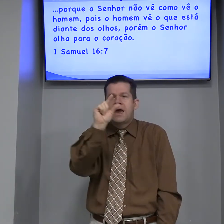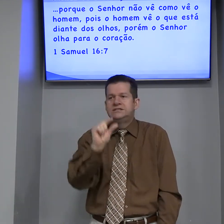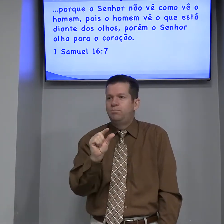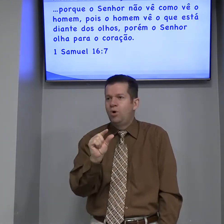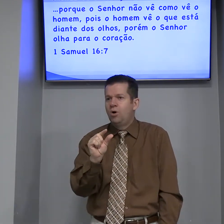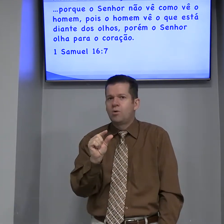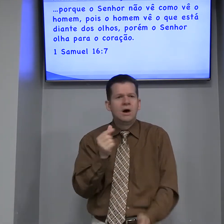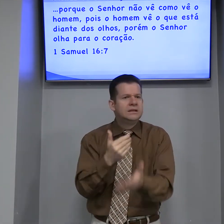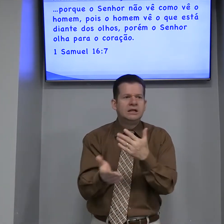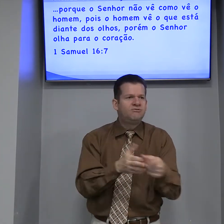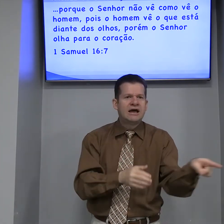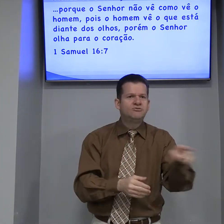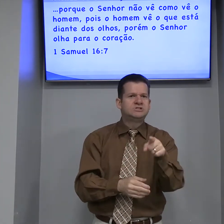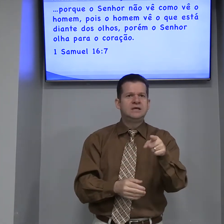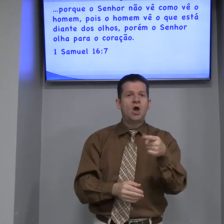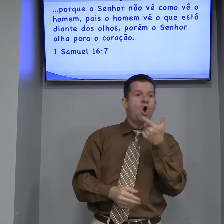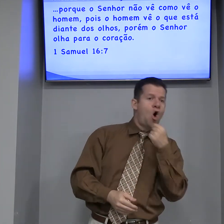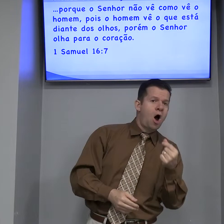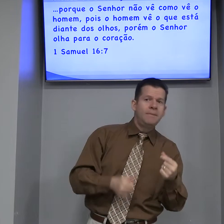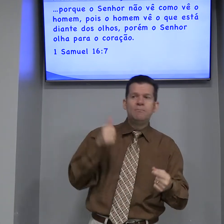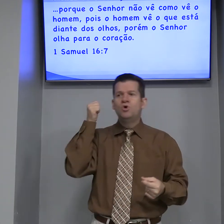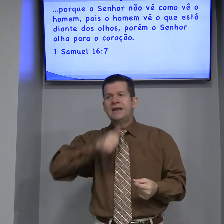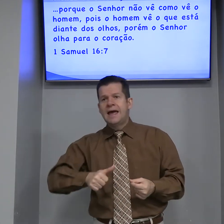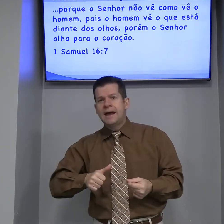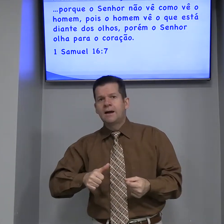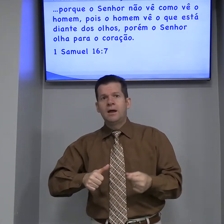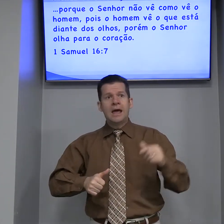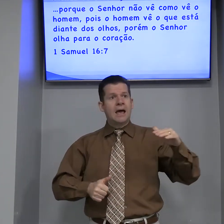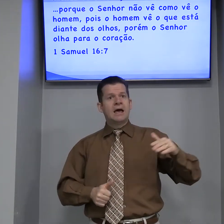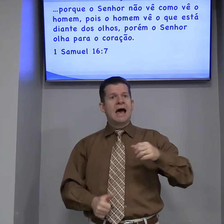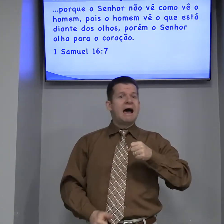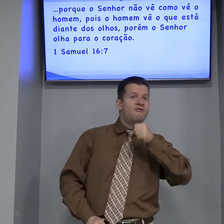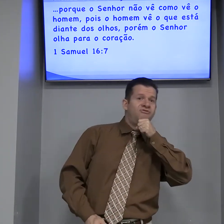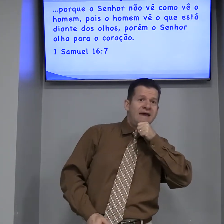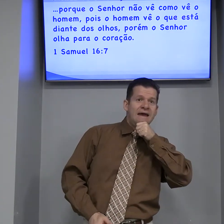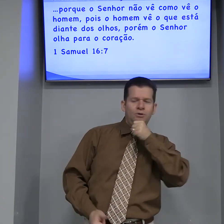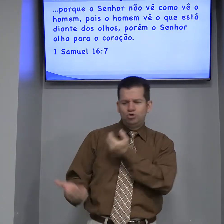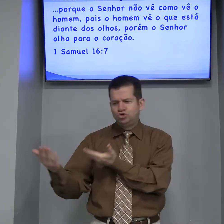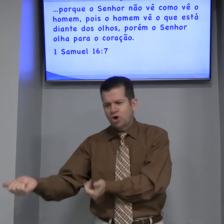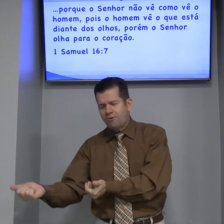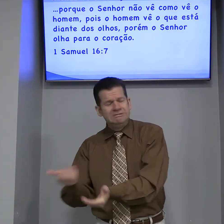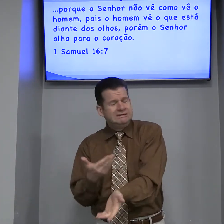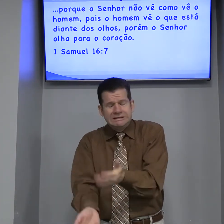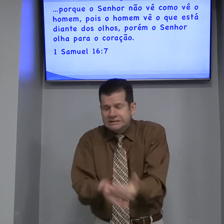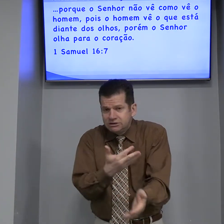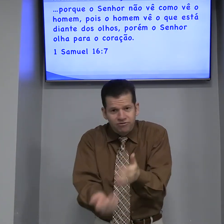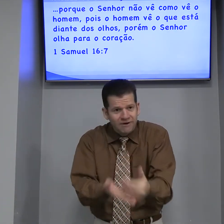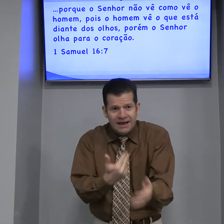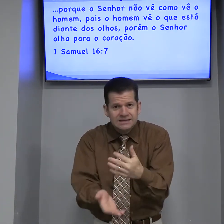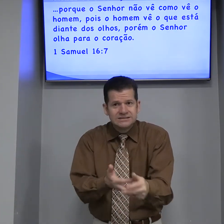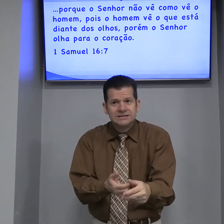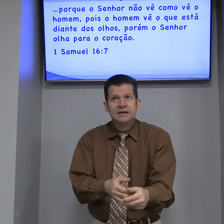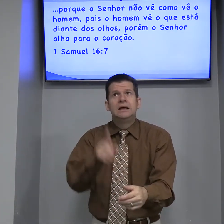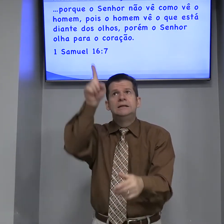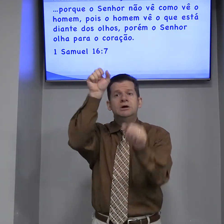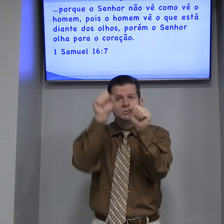conhece um pouco, tanto faz você homem, mulher, velho, jovem, tanto faz. Deus